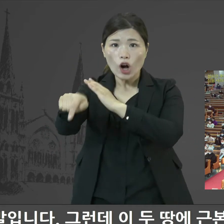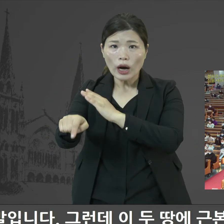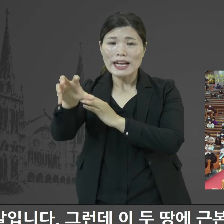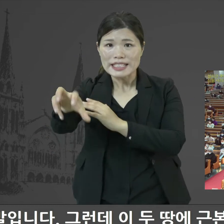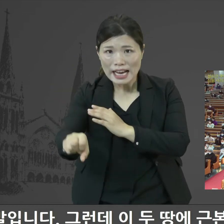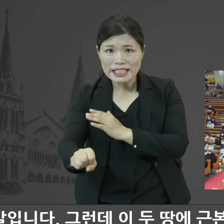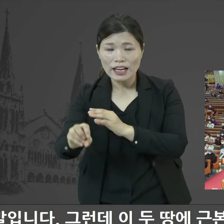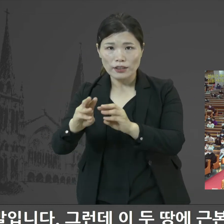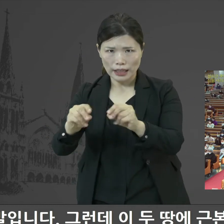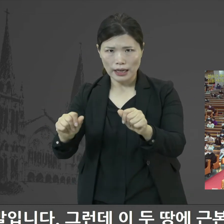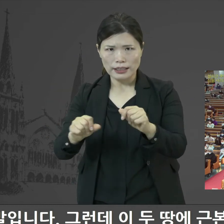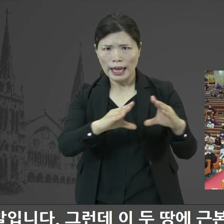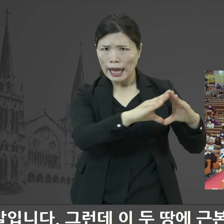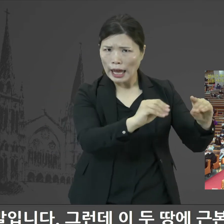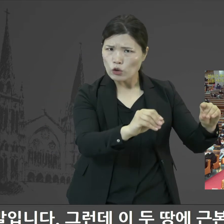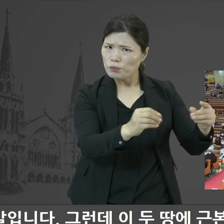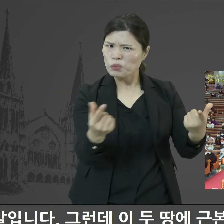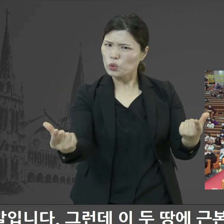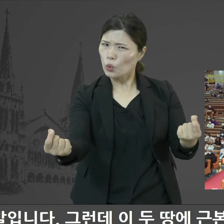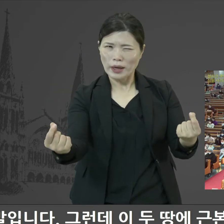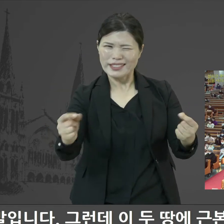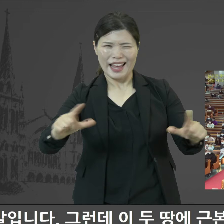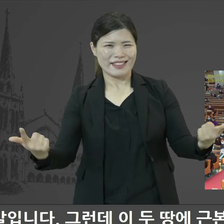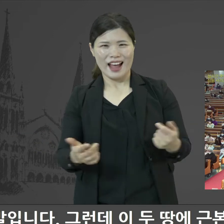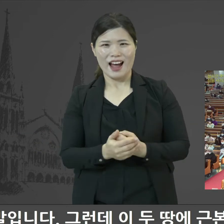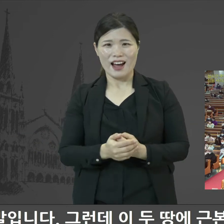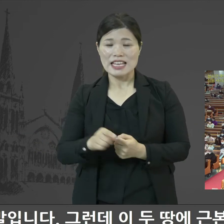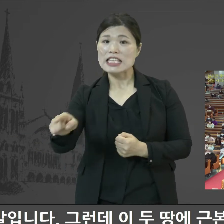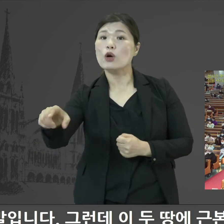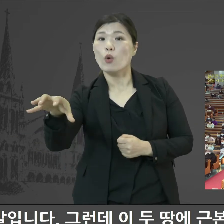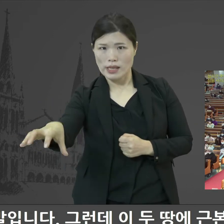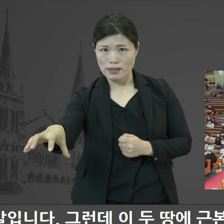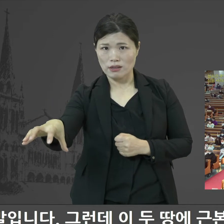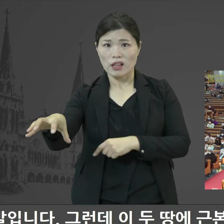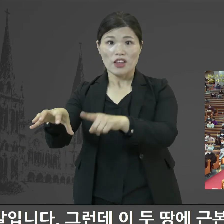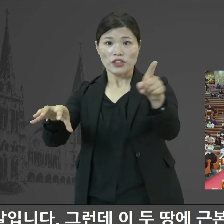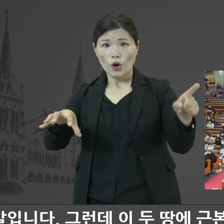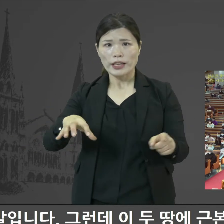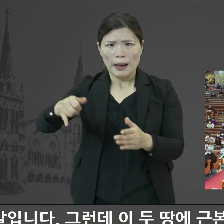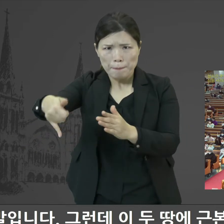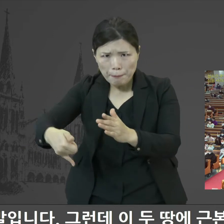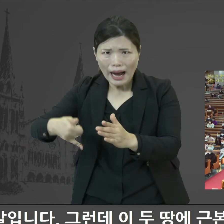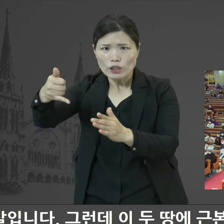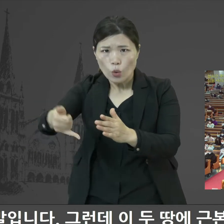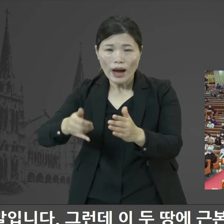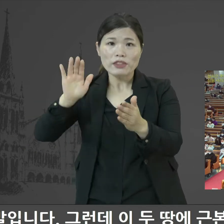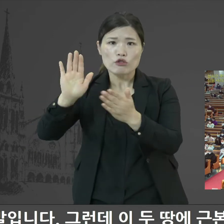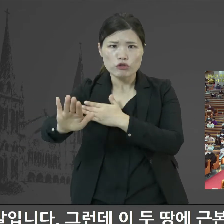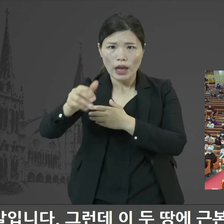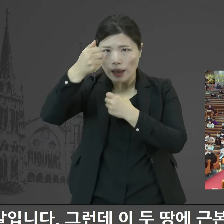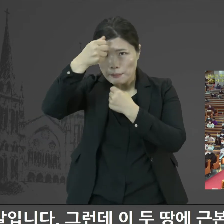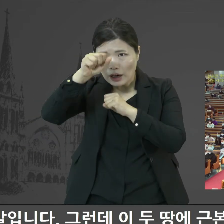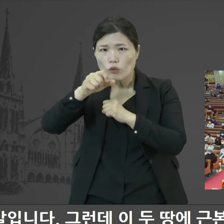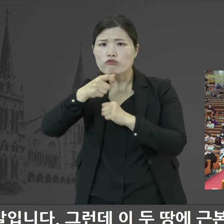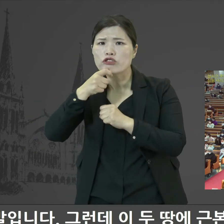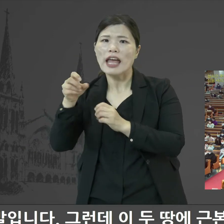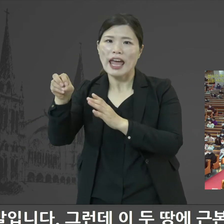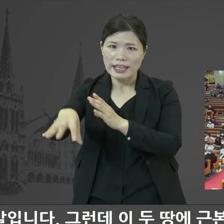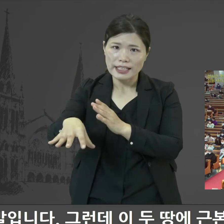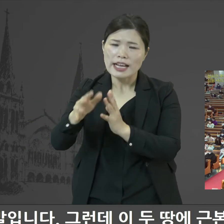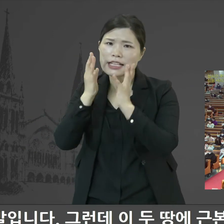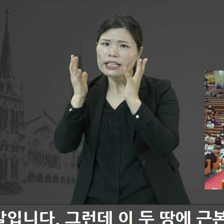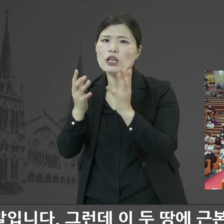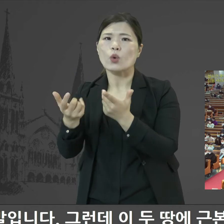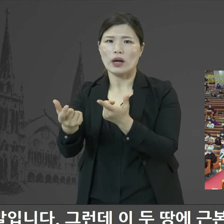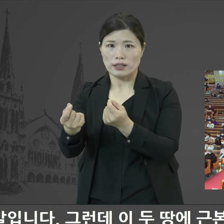땅은 내가 나온 애굽 땅과 같지 아니하니 거기에서는 너희가 파종한 후에 발로 물대기를 채소밭에 댐과